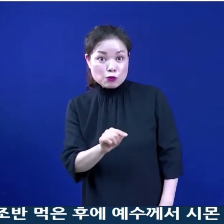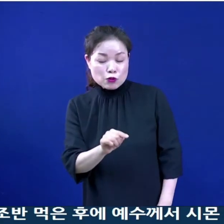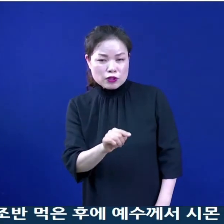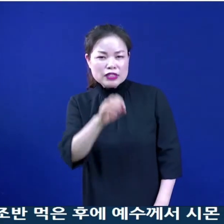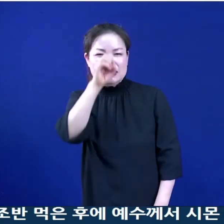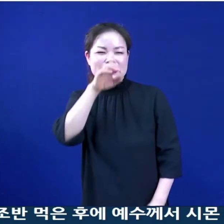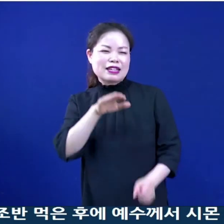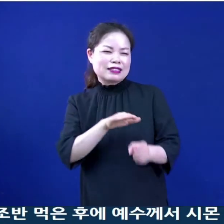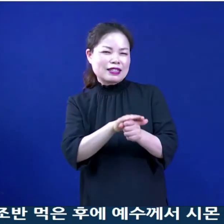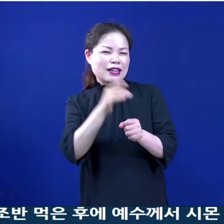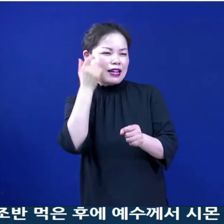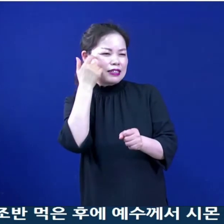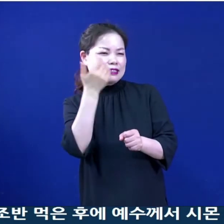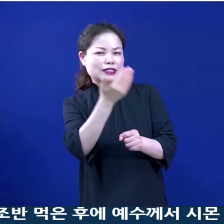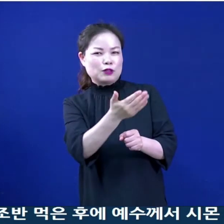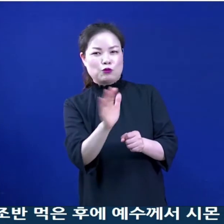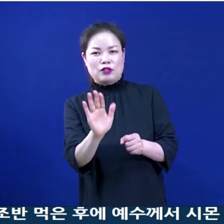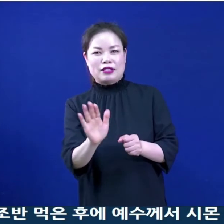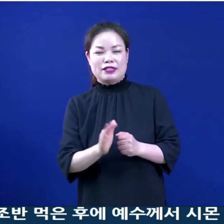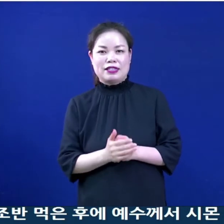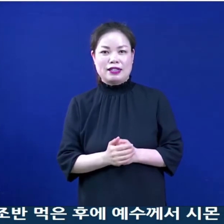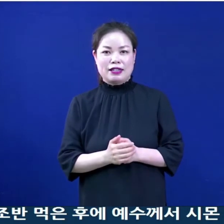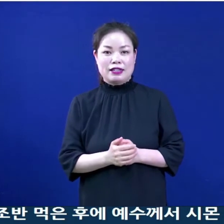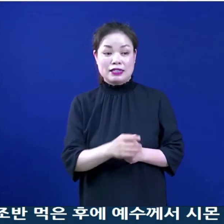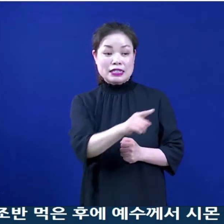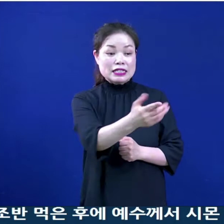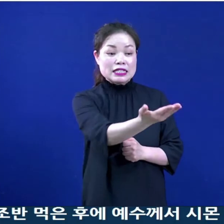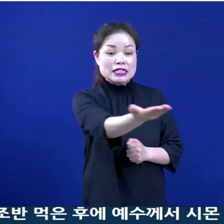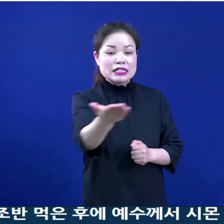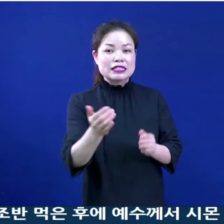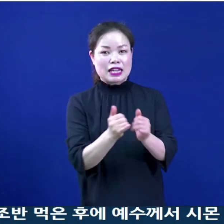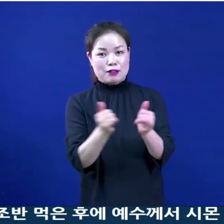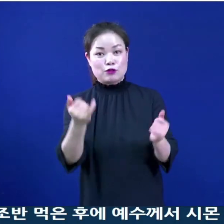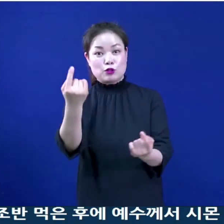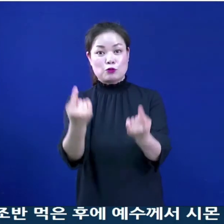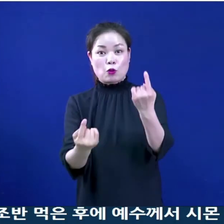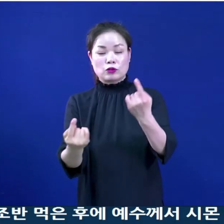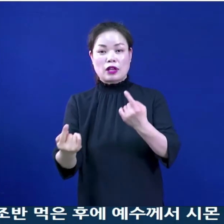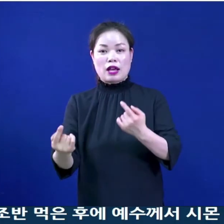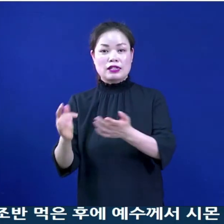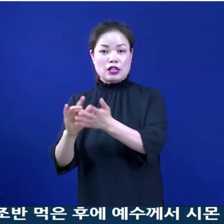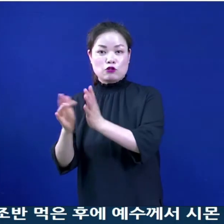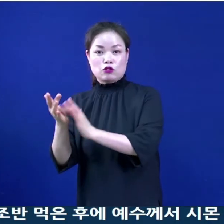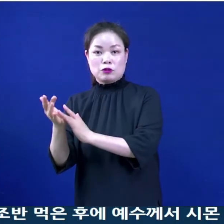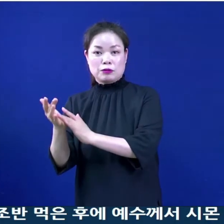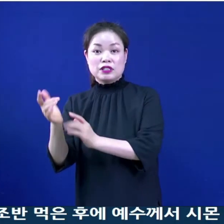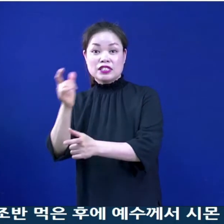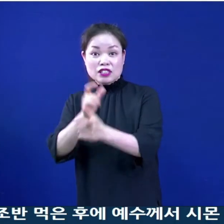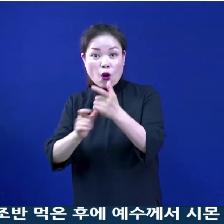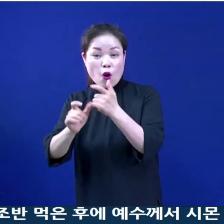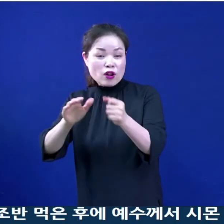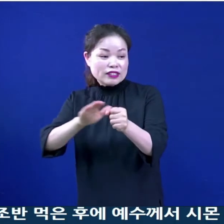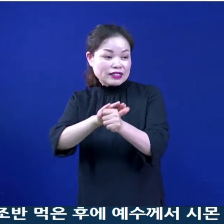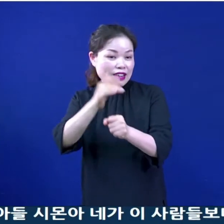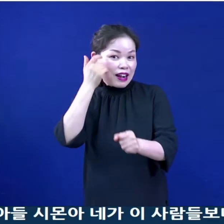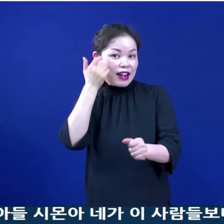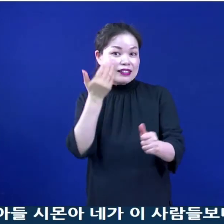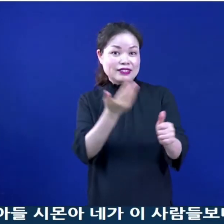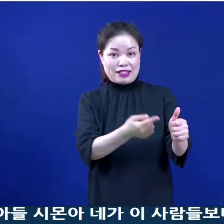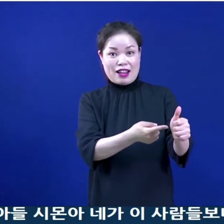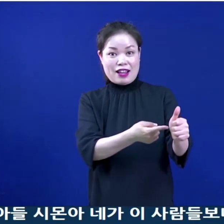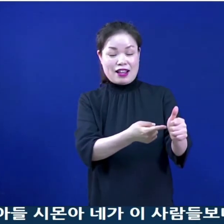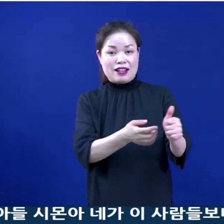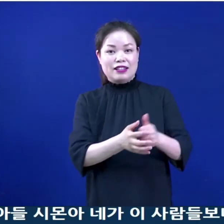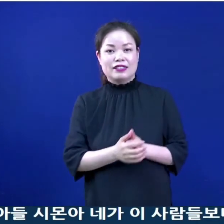그냥 사랑하느냐라고 질문한 게 아니라 이 사람들보다 나를 더 사랑하느냐라고